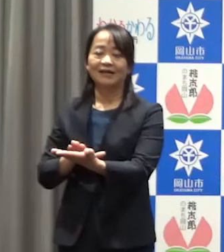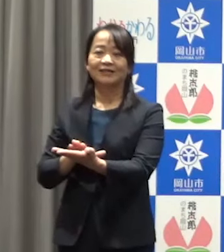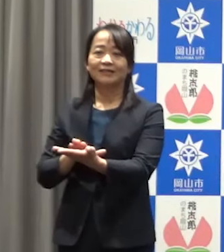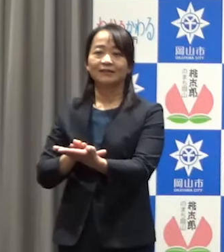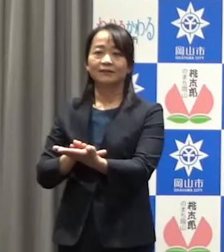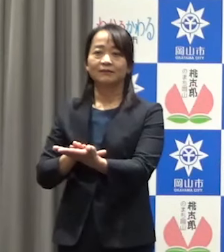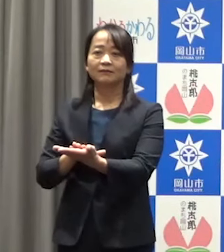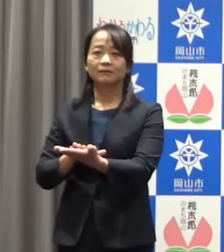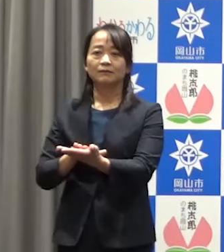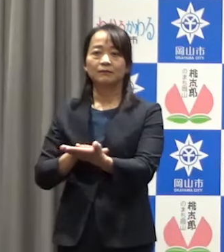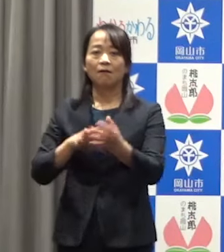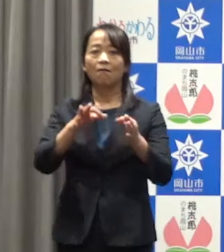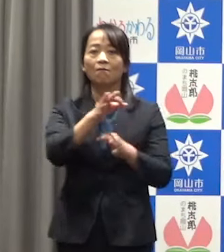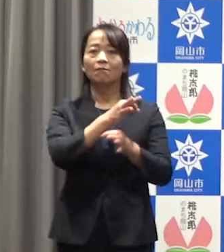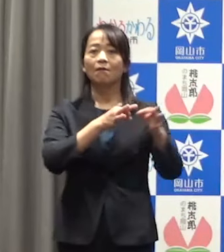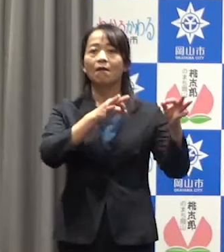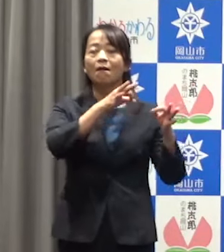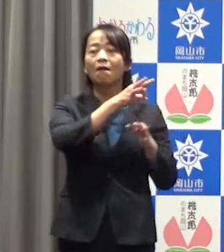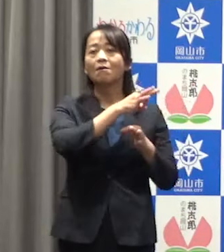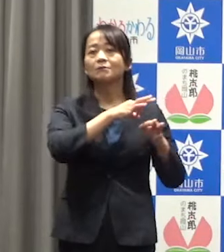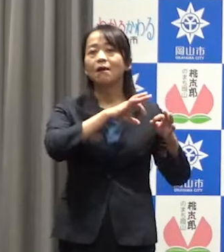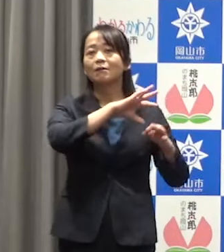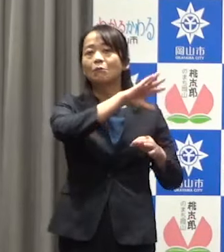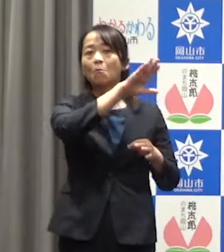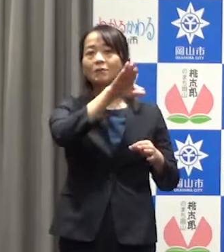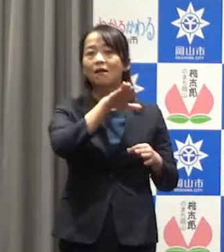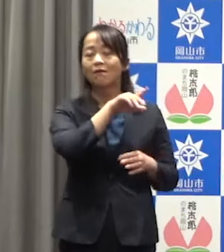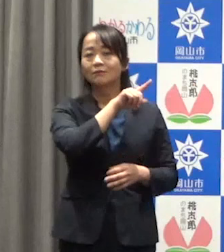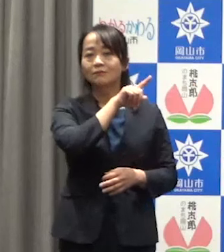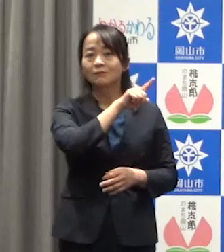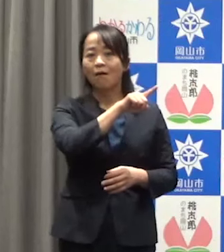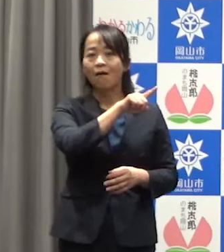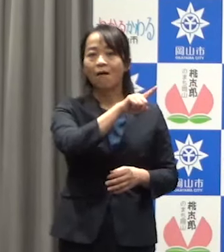経済界の主張っていうのは、